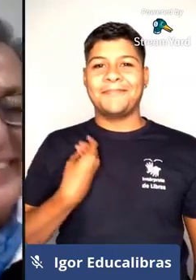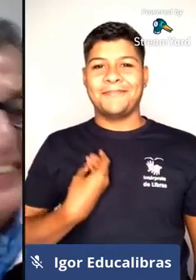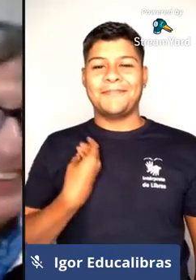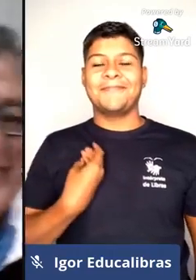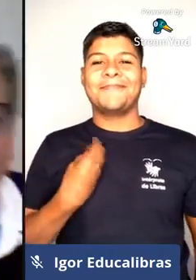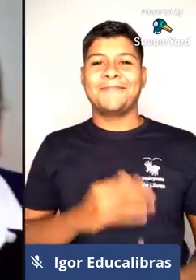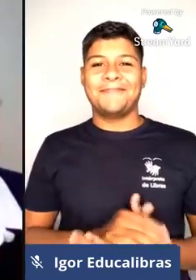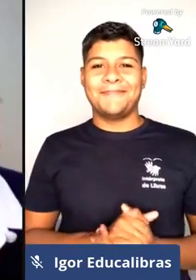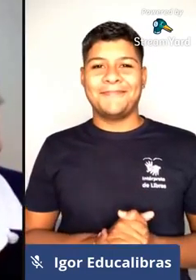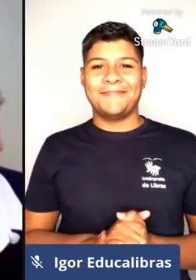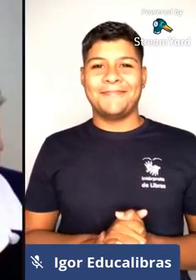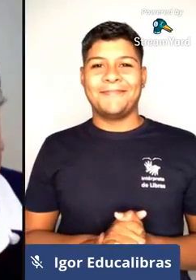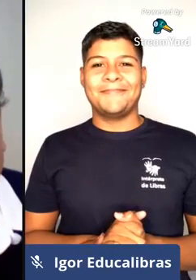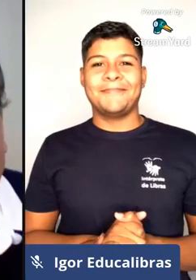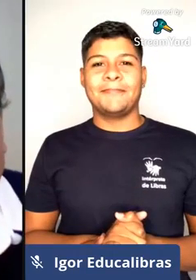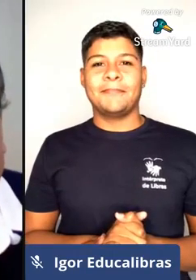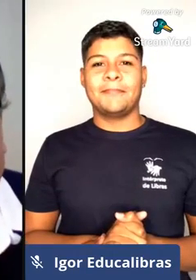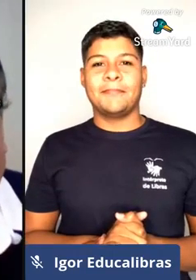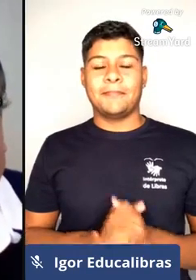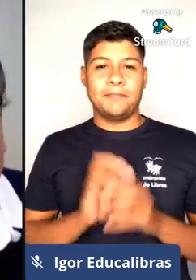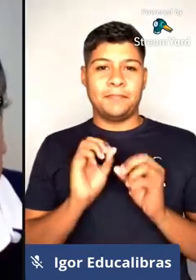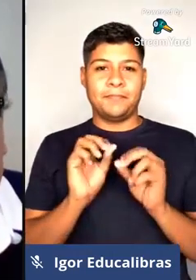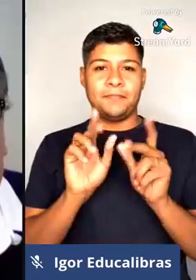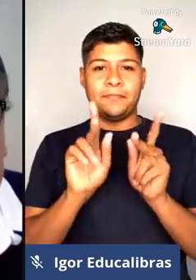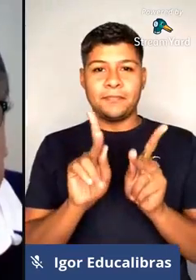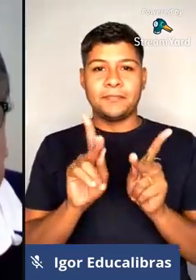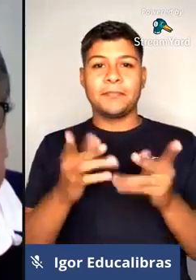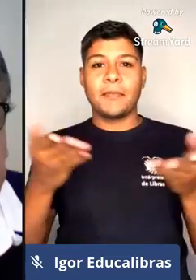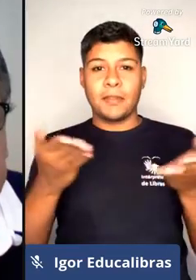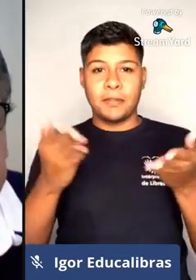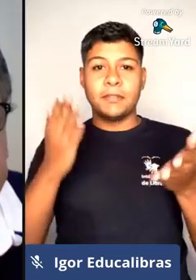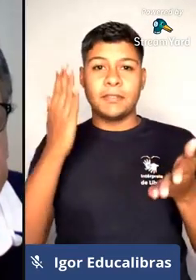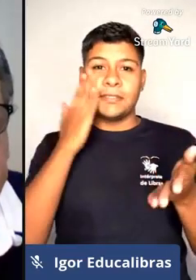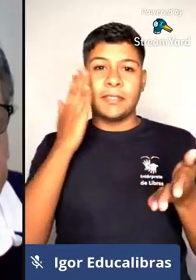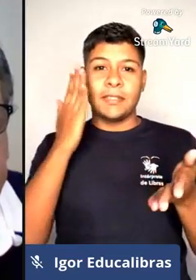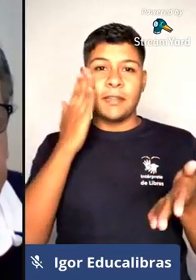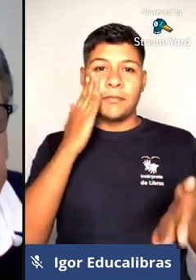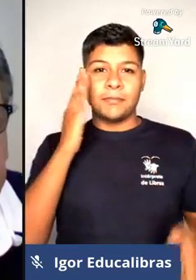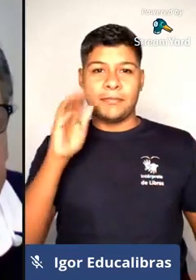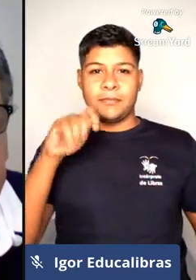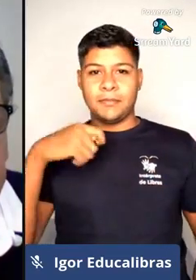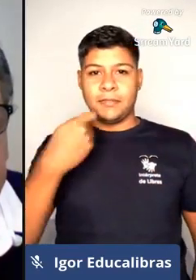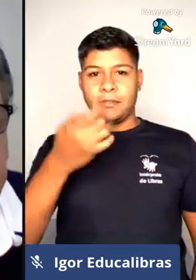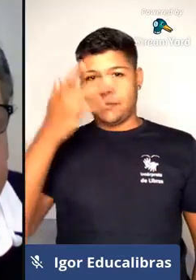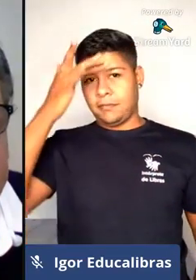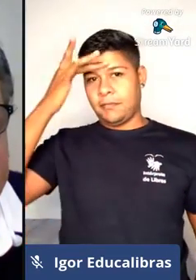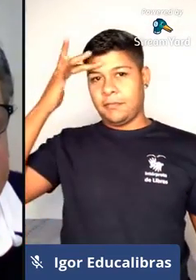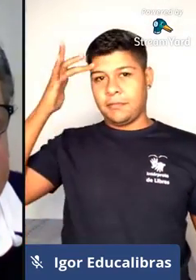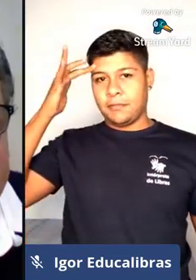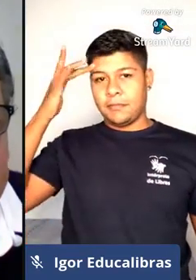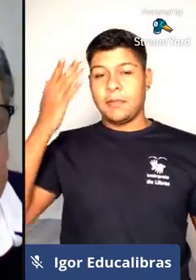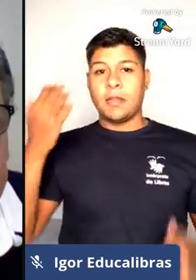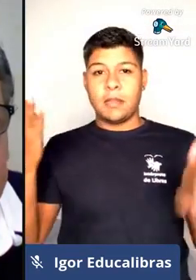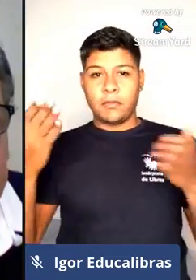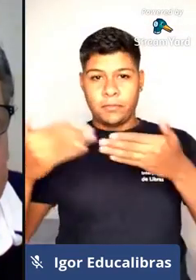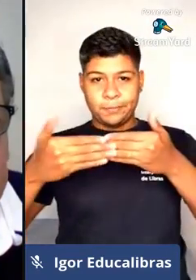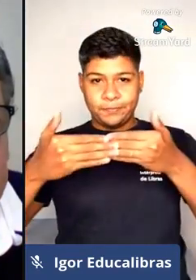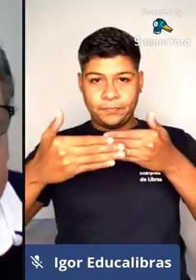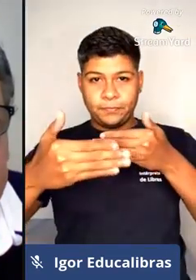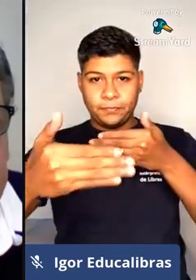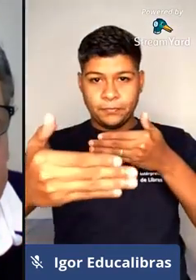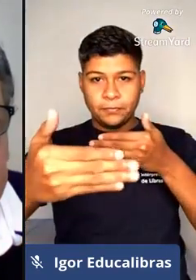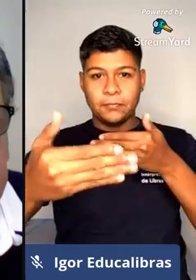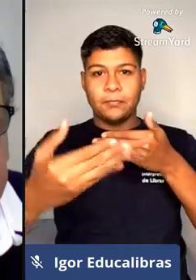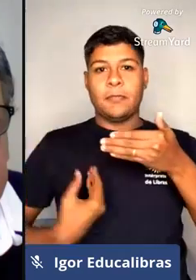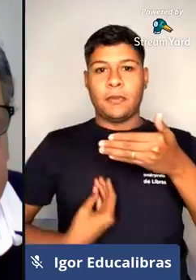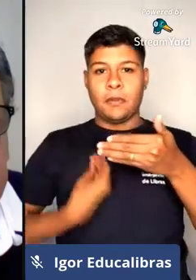Isso. Tá bom. Ok, agora você sabe Tá o sinal bom. do Bósio. Bósio, eu vou dar uma introdução aqui e daí a